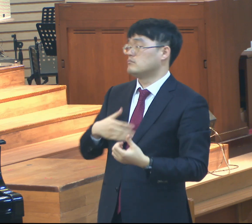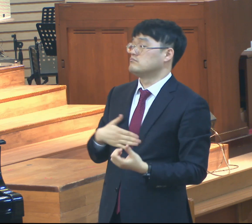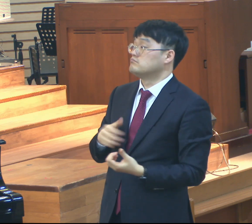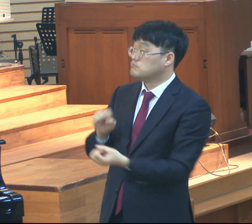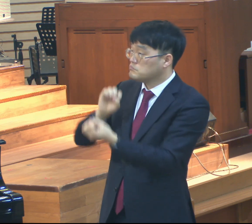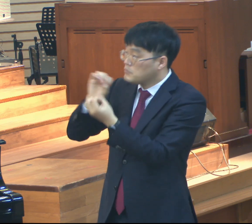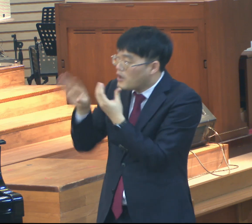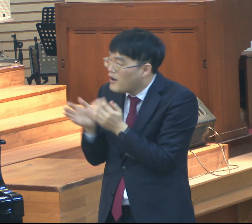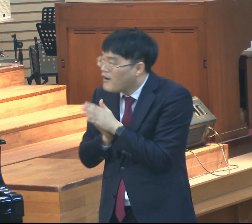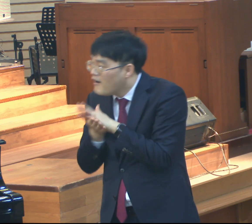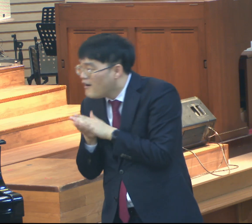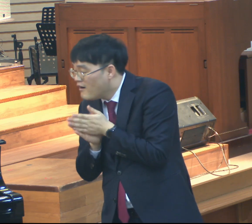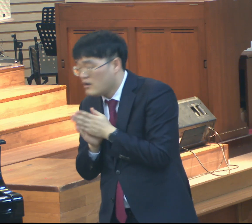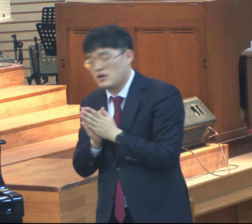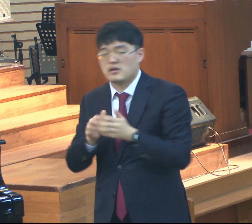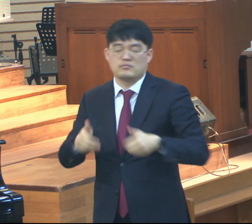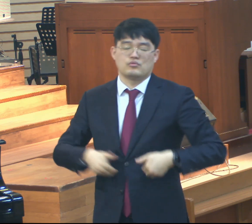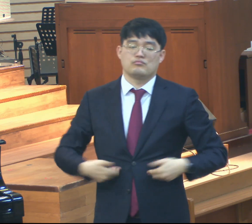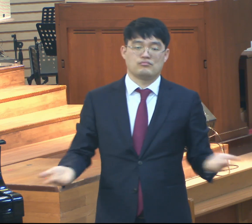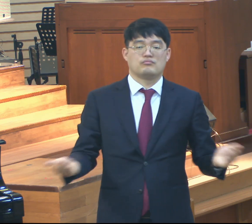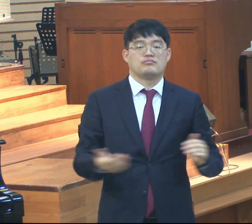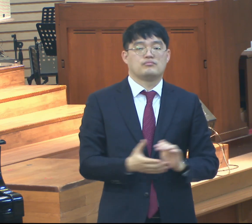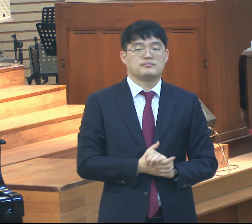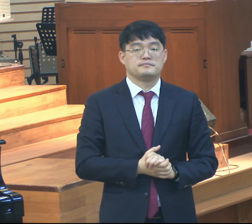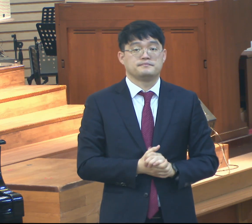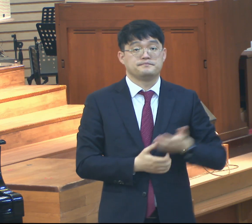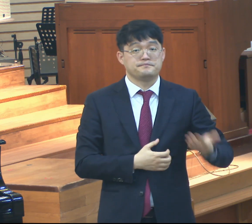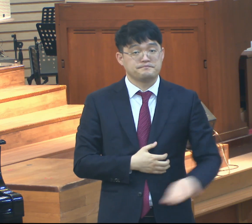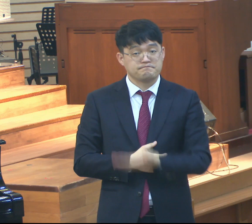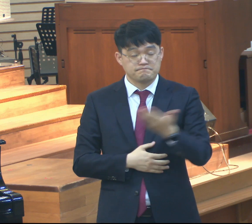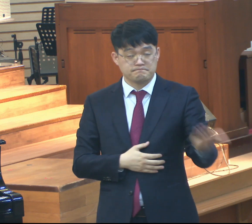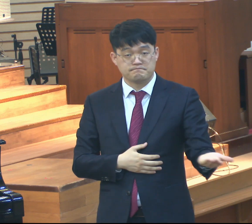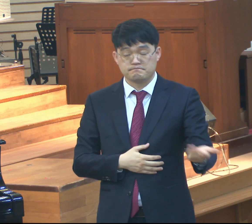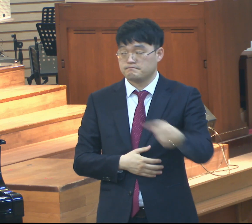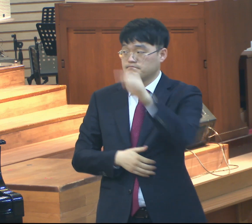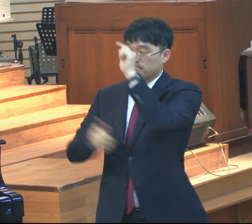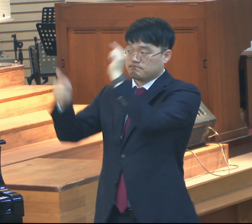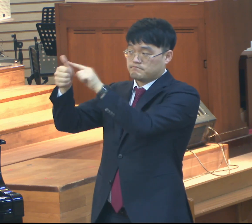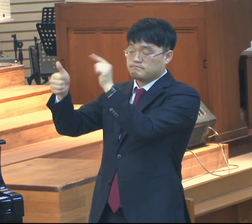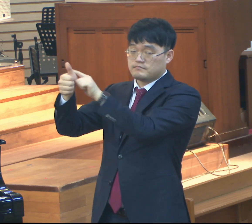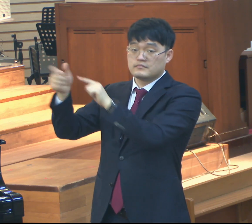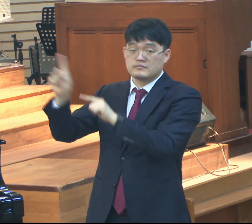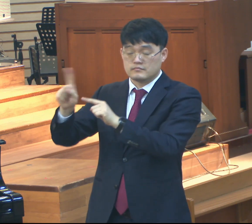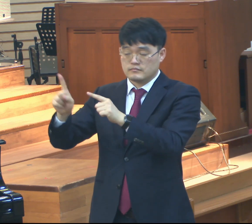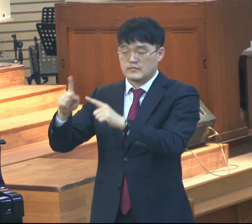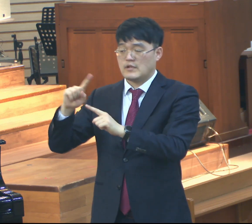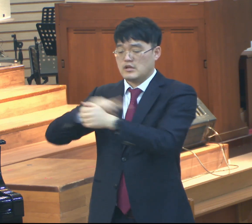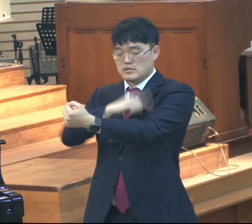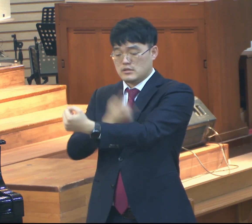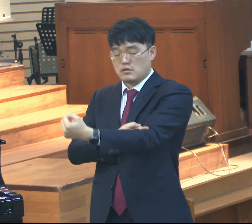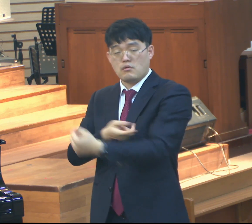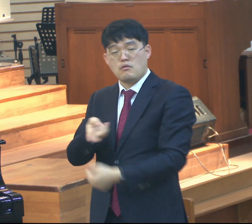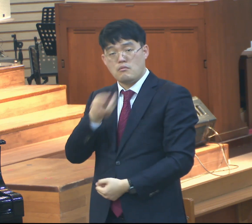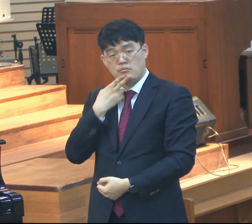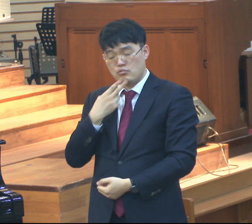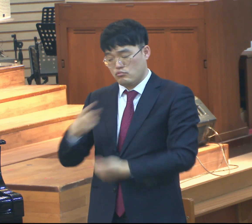하실 필요는 없었습니다. 사실 안나스는 공적으로 아무런 자격이 없는 사람이고 불법적인